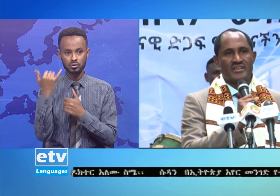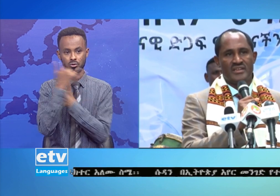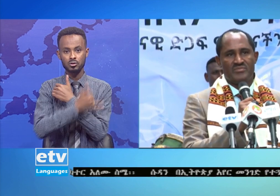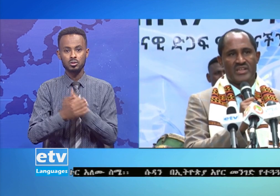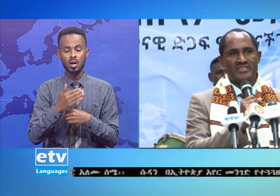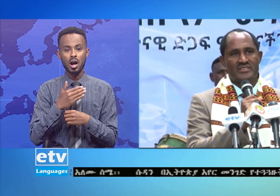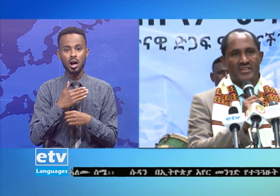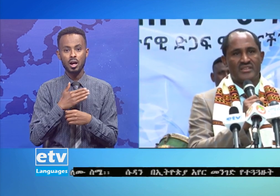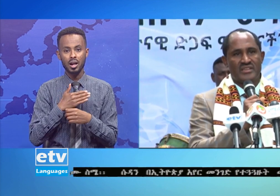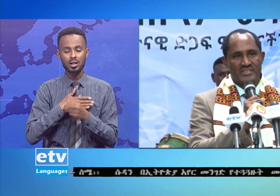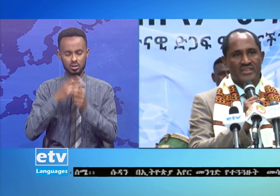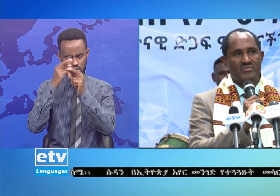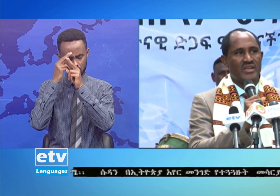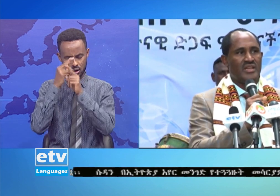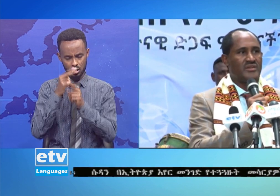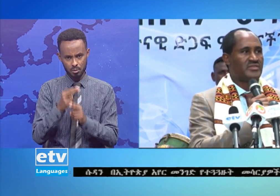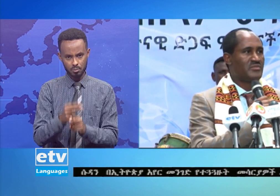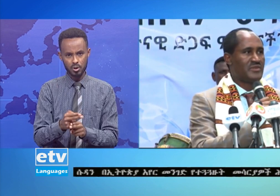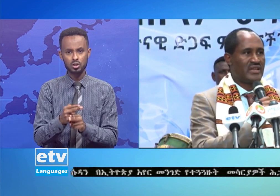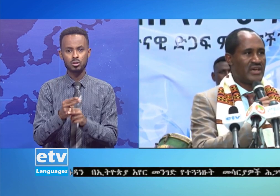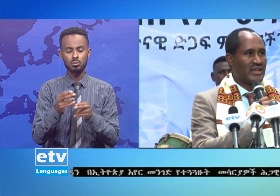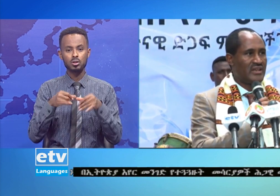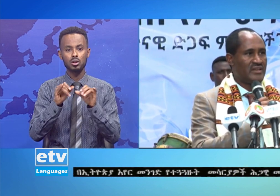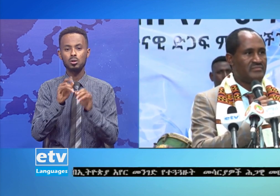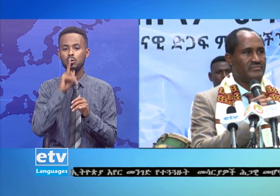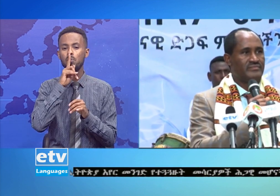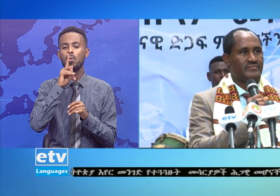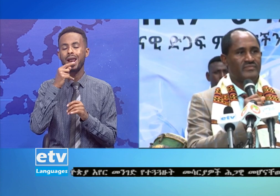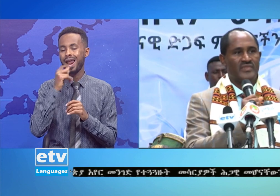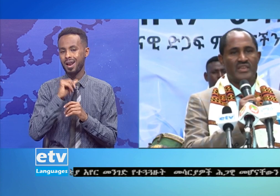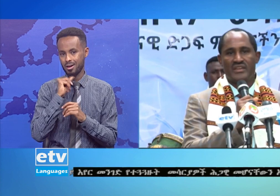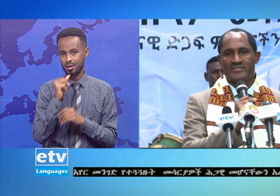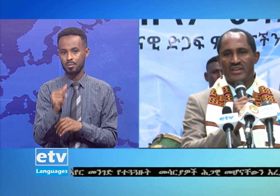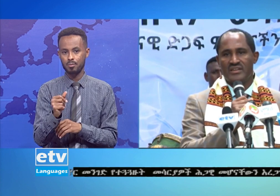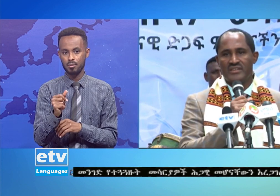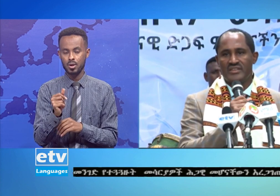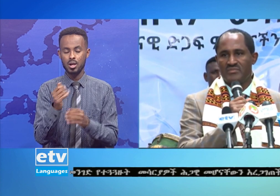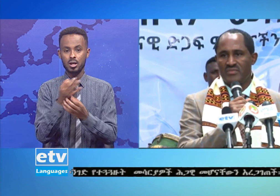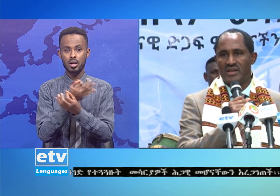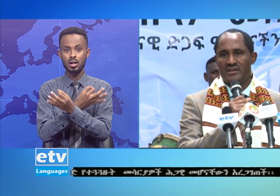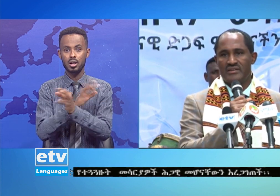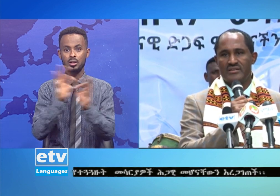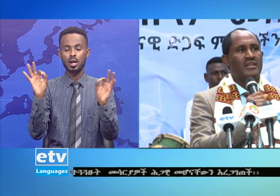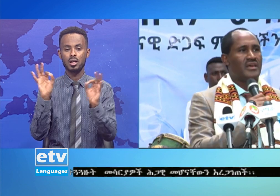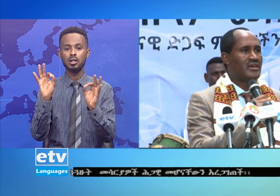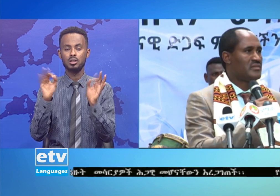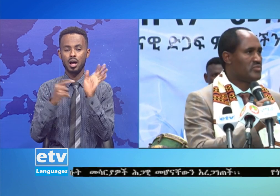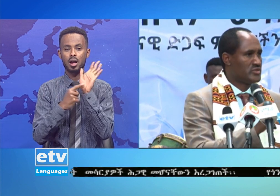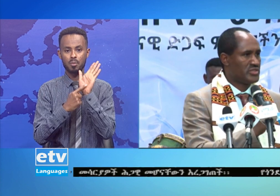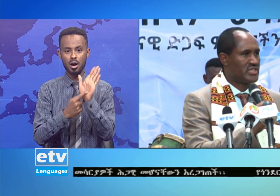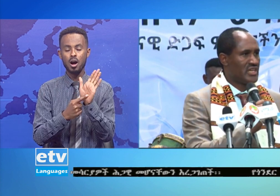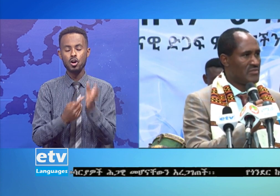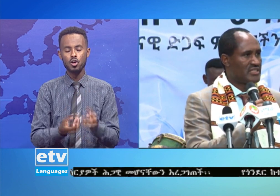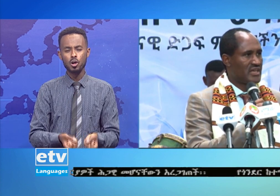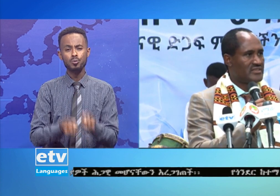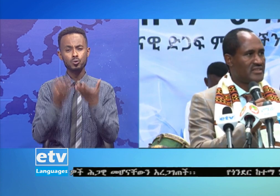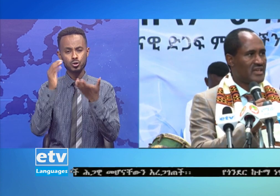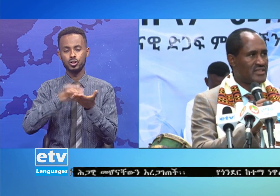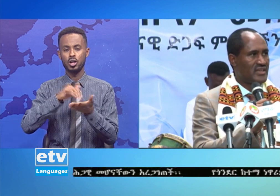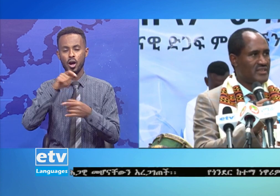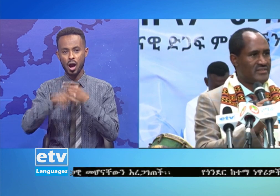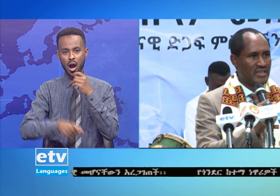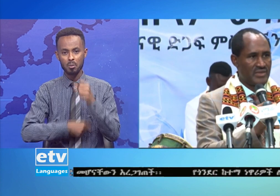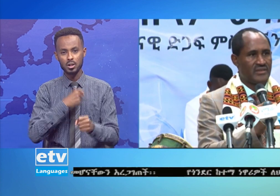አገራችን ትልቅ ነበረች ትልቅ ነች የምለው ዝም ብለን አይደለም። የነጻነት አርማ ለብዙ ሺ